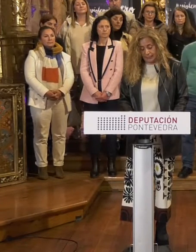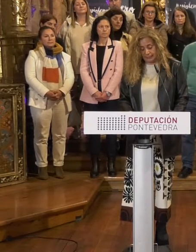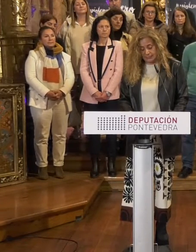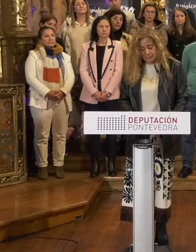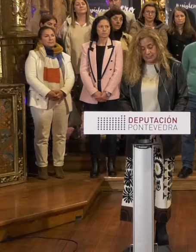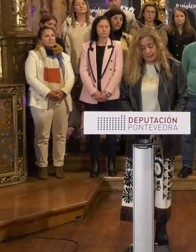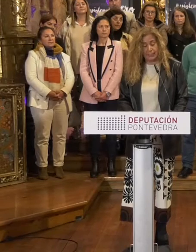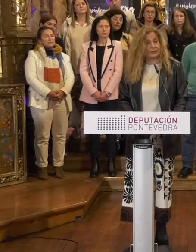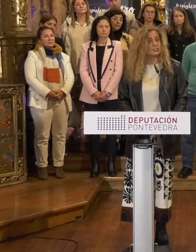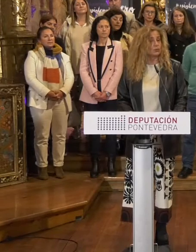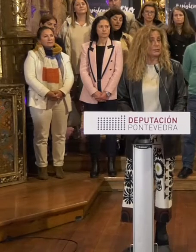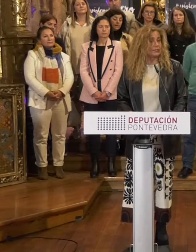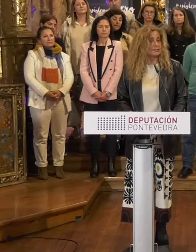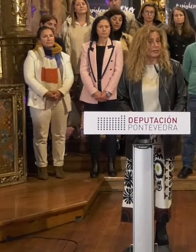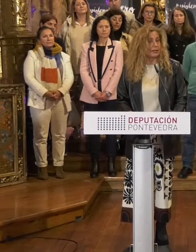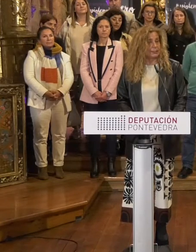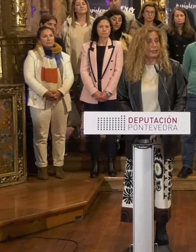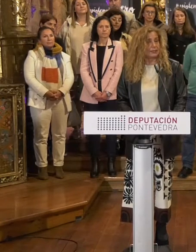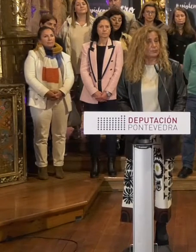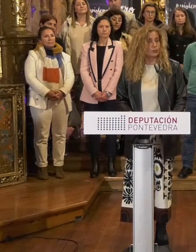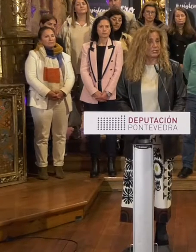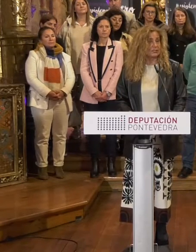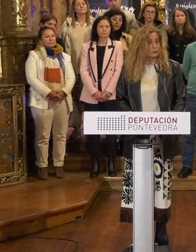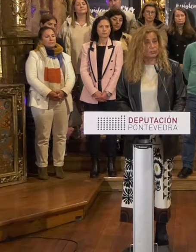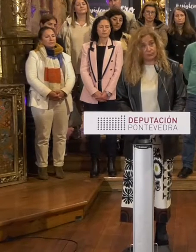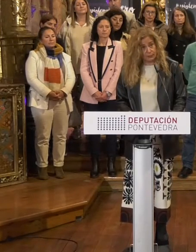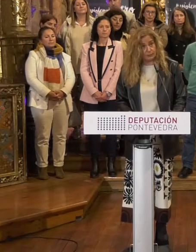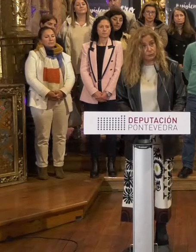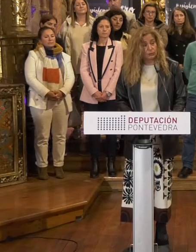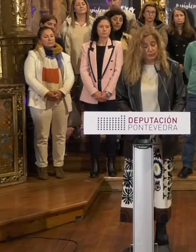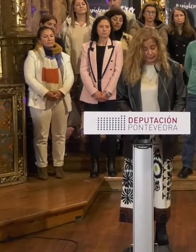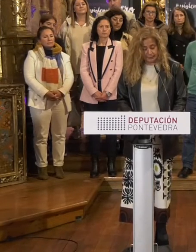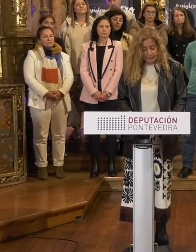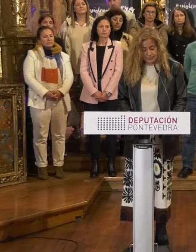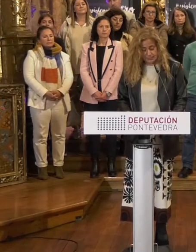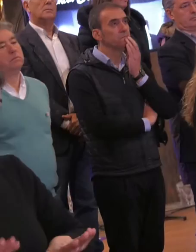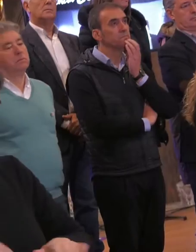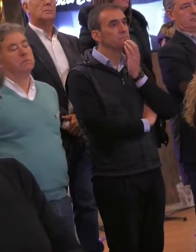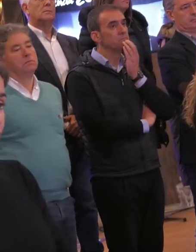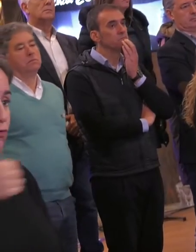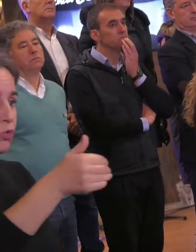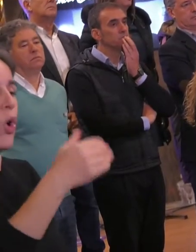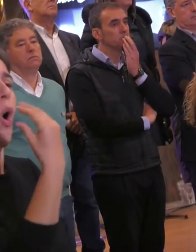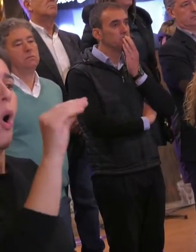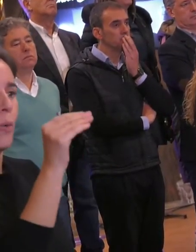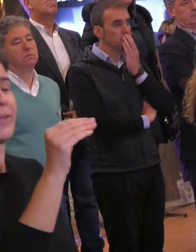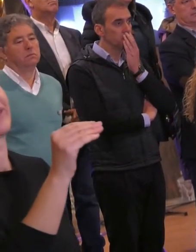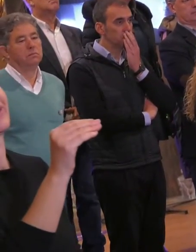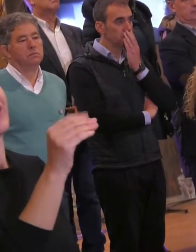dará o lema artistas aliadas mujeres aliadas porque estamos defendendo redes Go